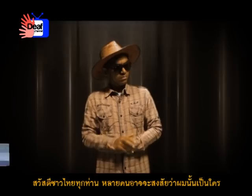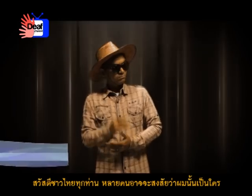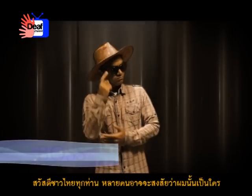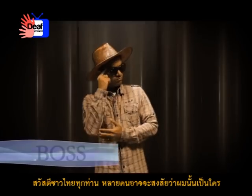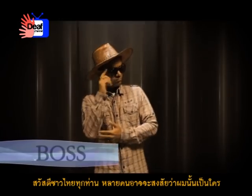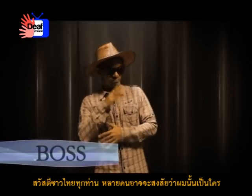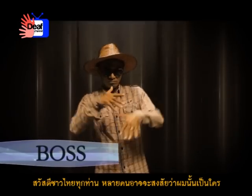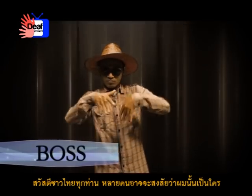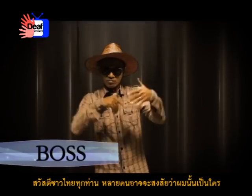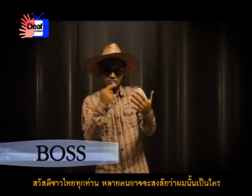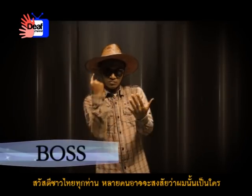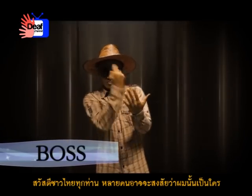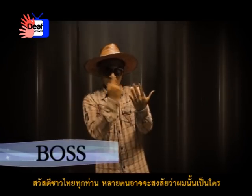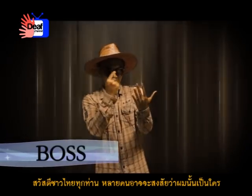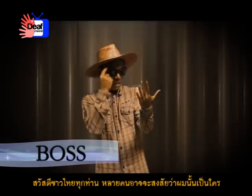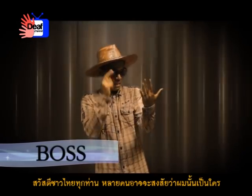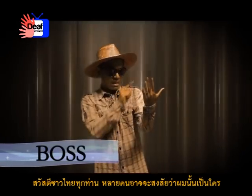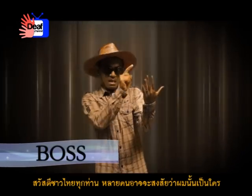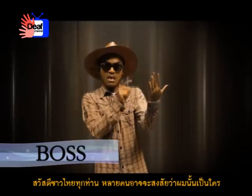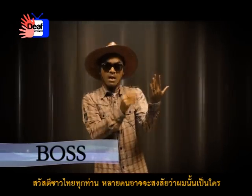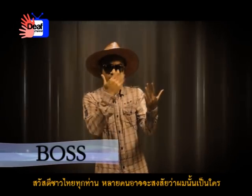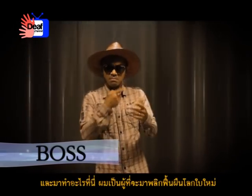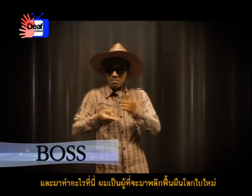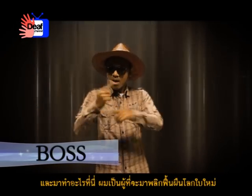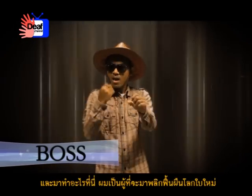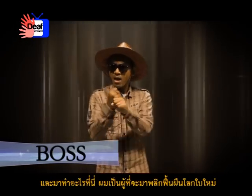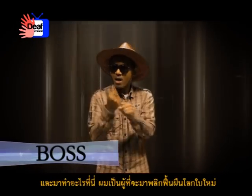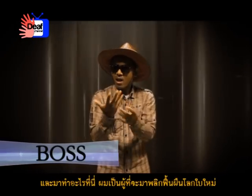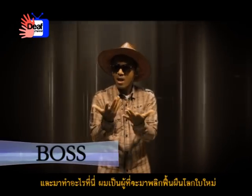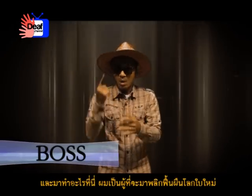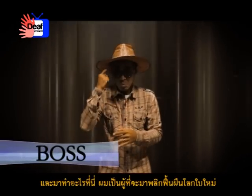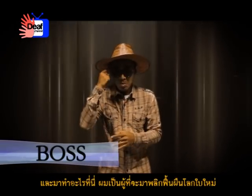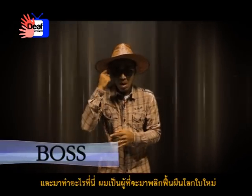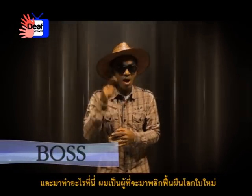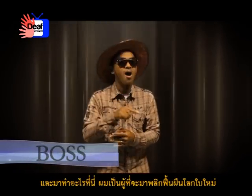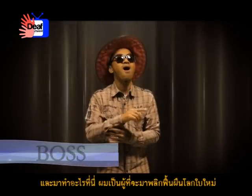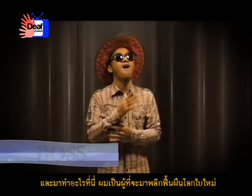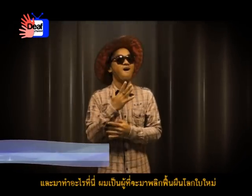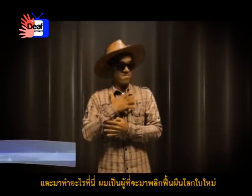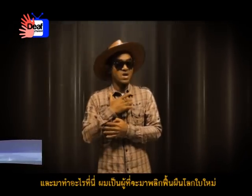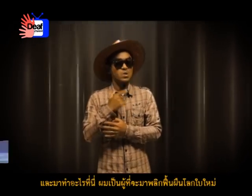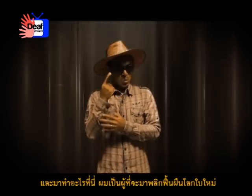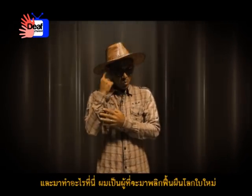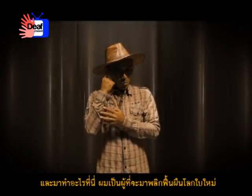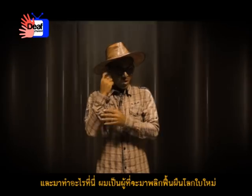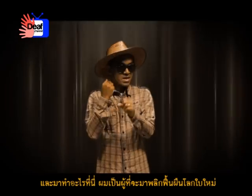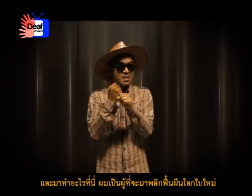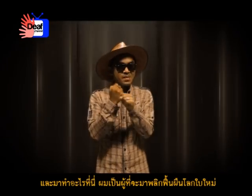หลายคนอาจยังสงสัยว่าตัวของผมคือใครและมาทำอะไรที่นี่เอาเป็นว่าผมเป็นผู้ที่จะมาพลิก